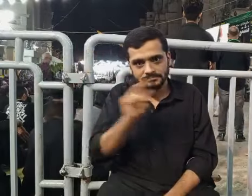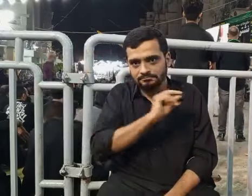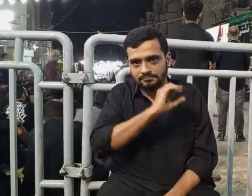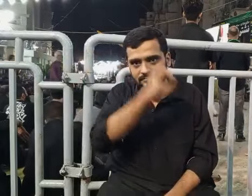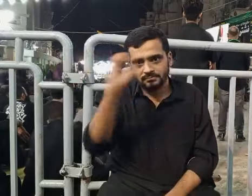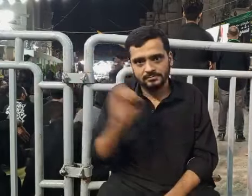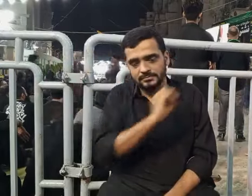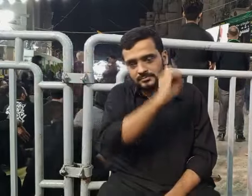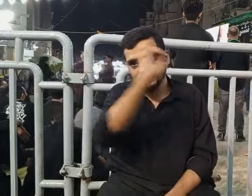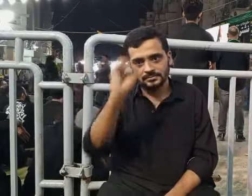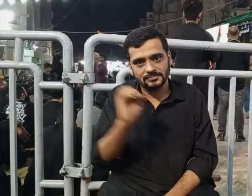رہی.